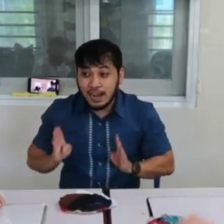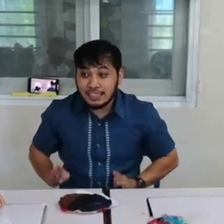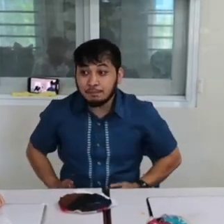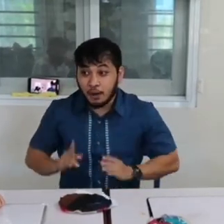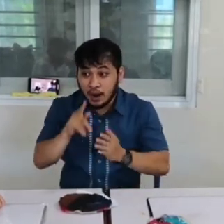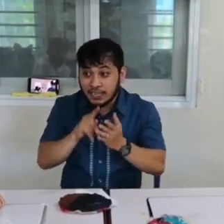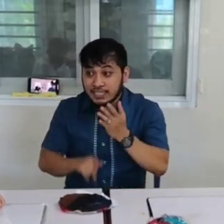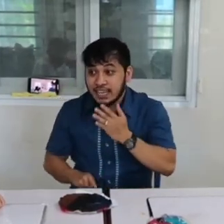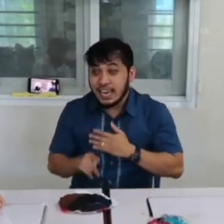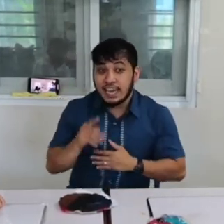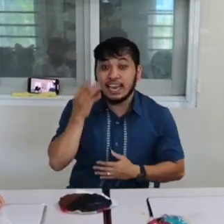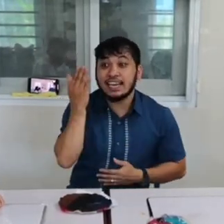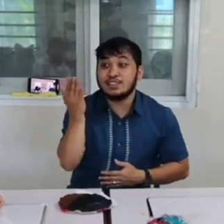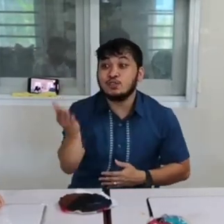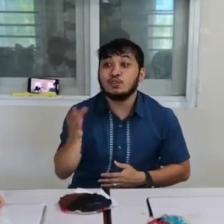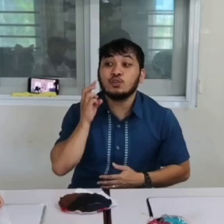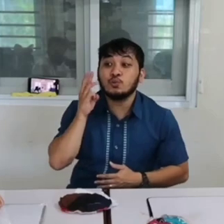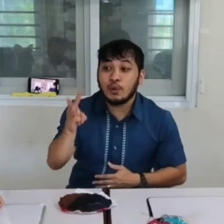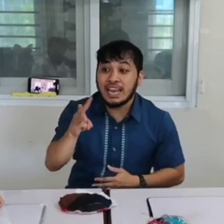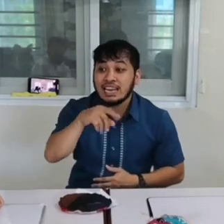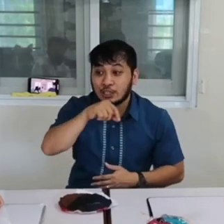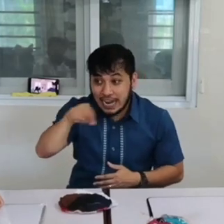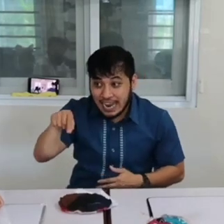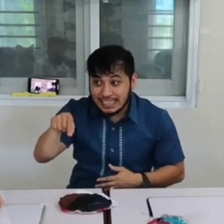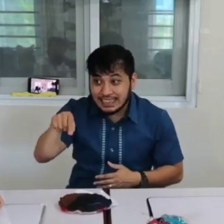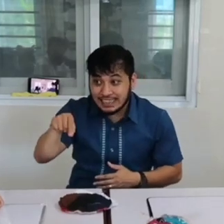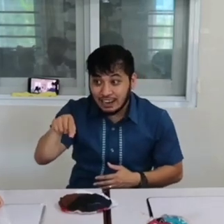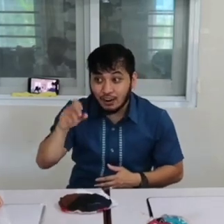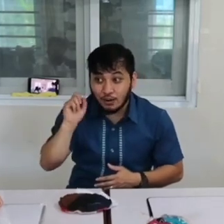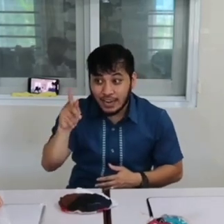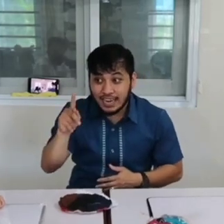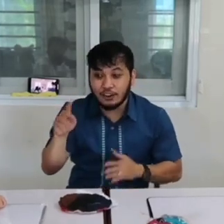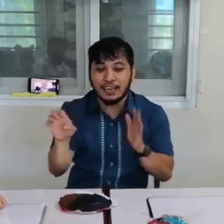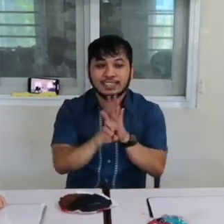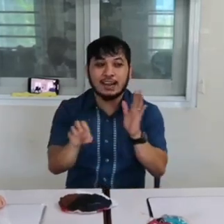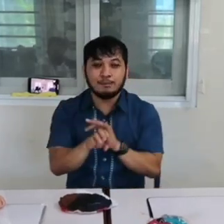body parts and you will write. Okay? O, example.